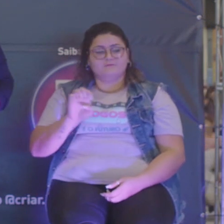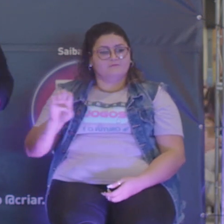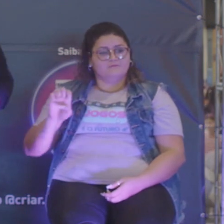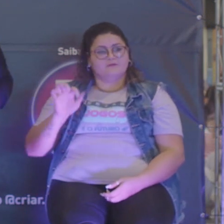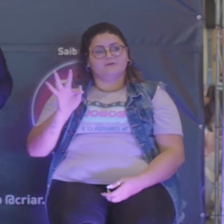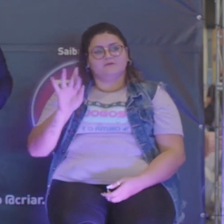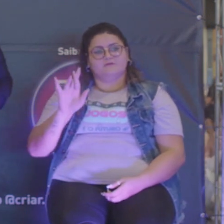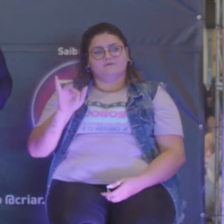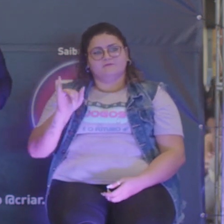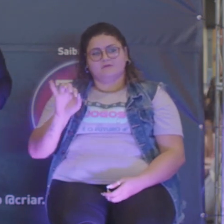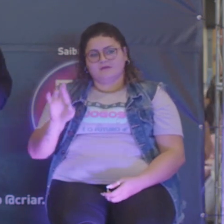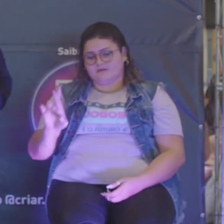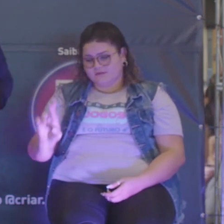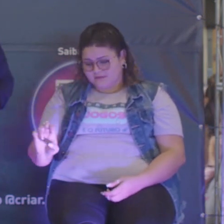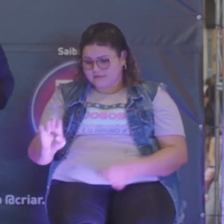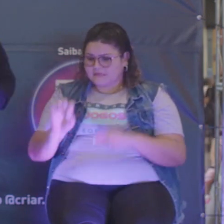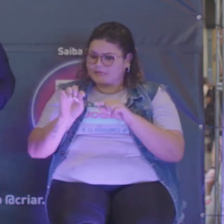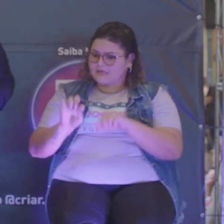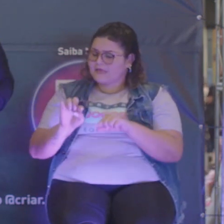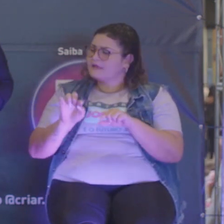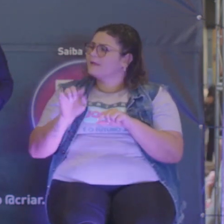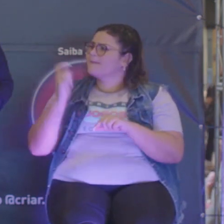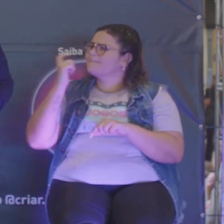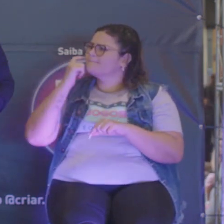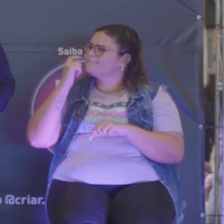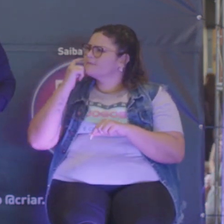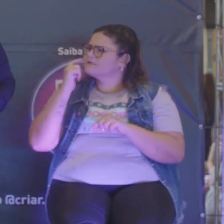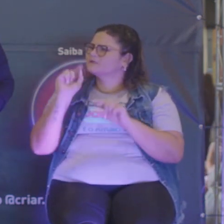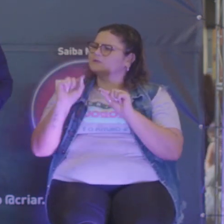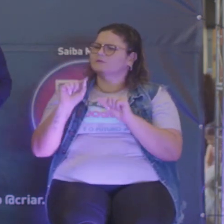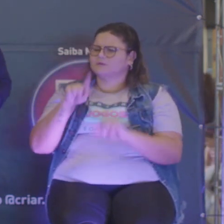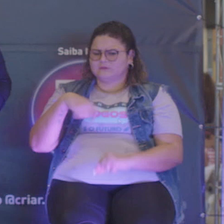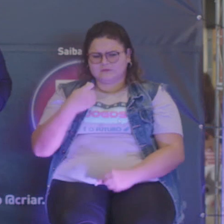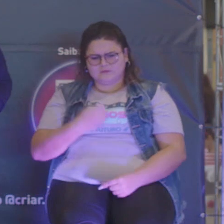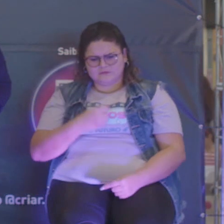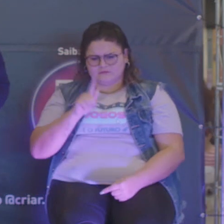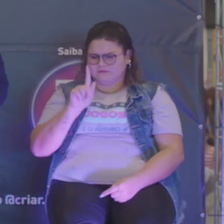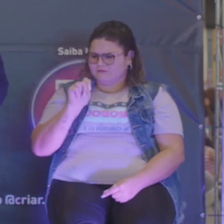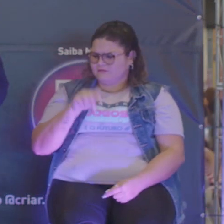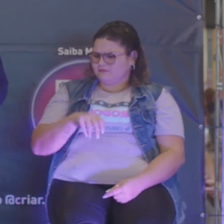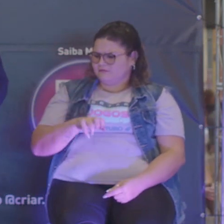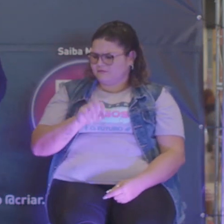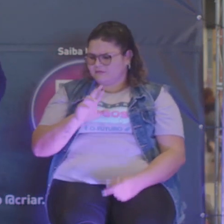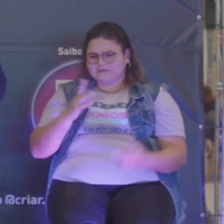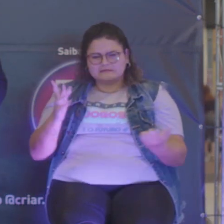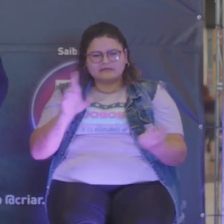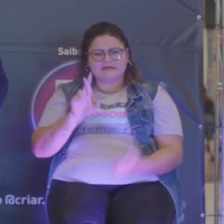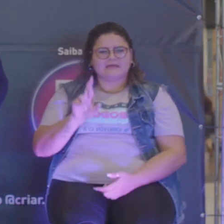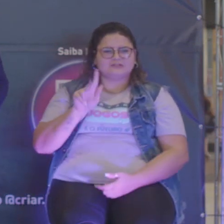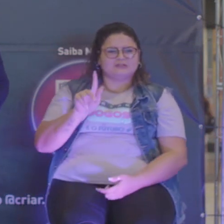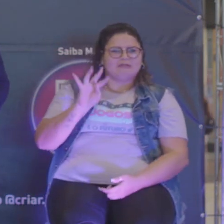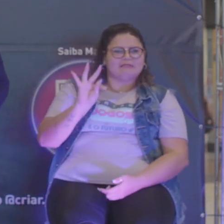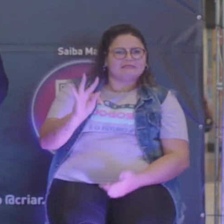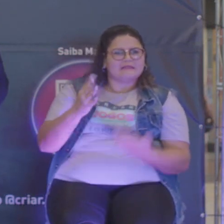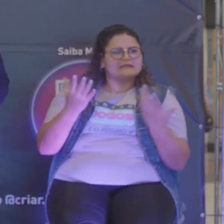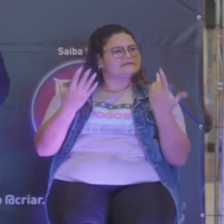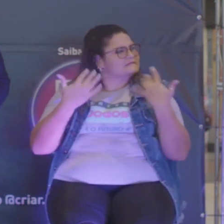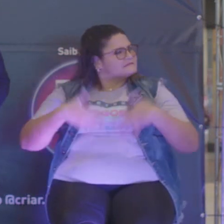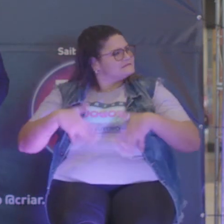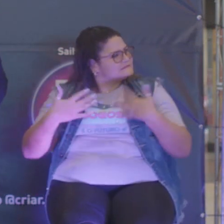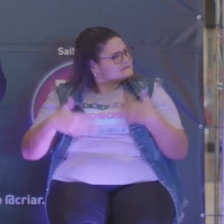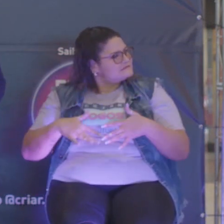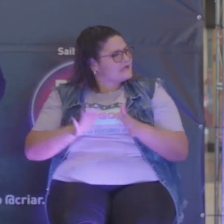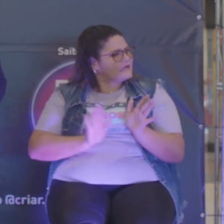ajudada, não é mesmo? Antes a gente falava de games, a gente pensava naquele PC gamer, RGB, tudo brilhando, piscando. A gente sabe que não é